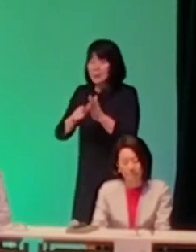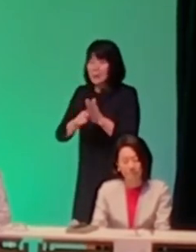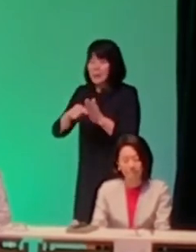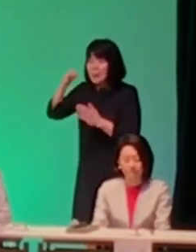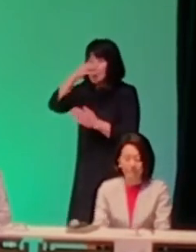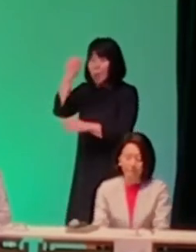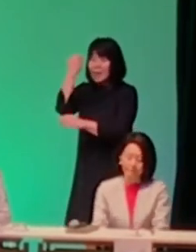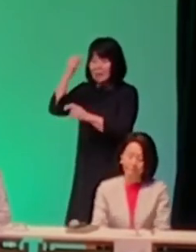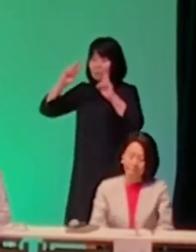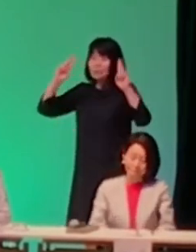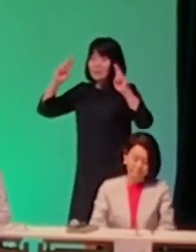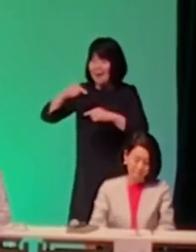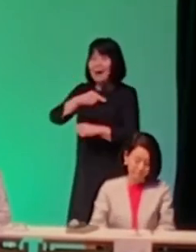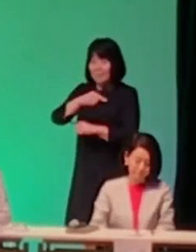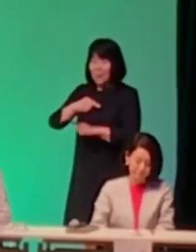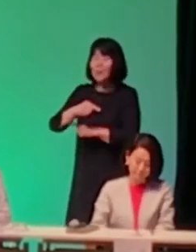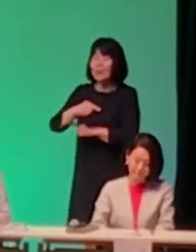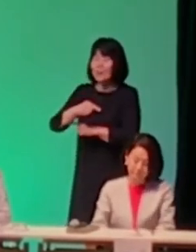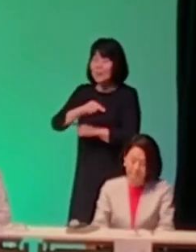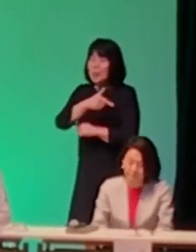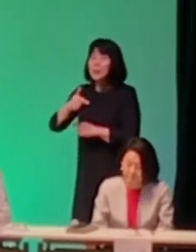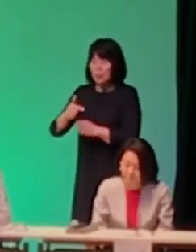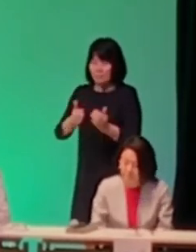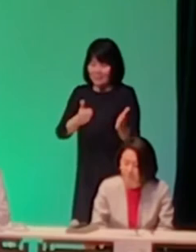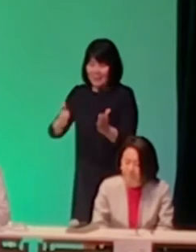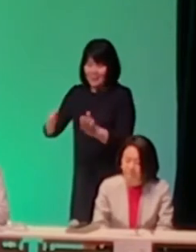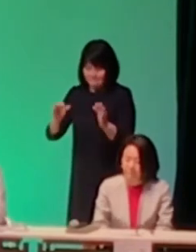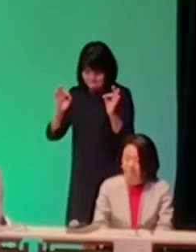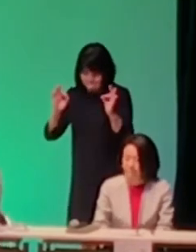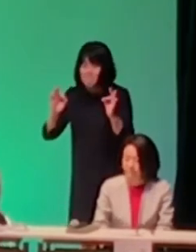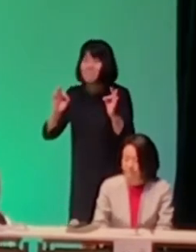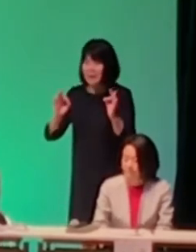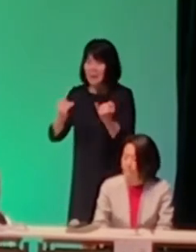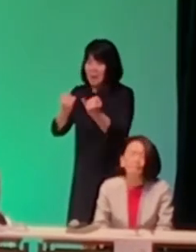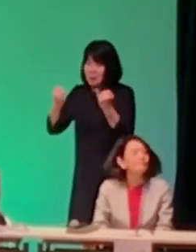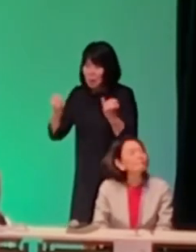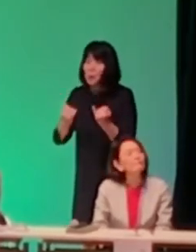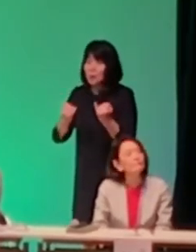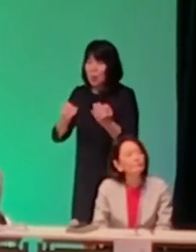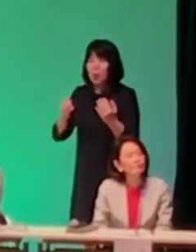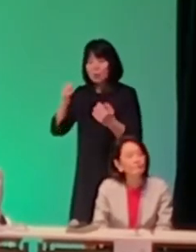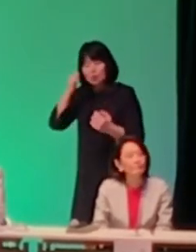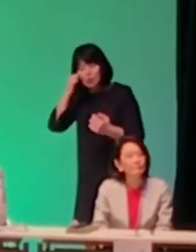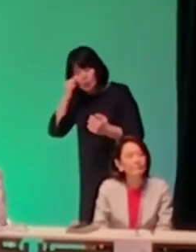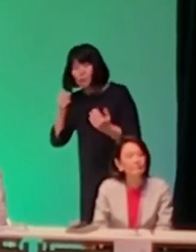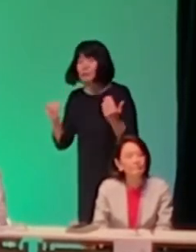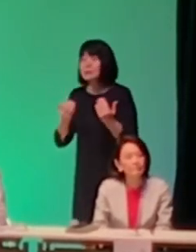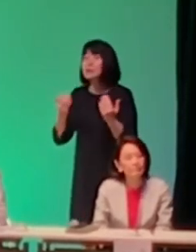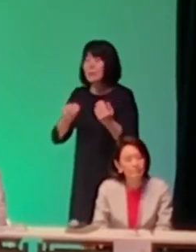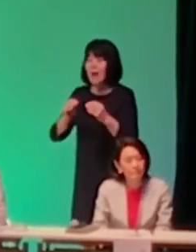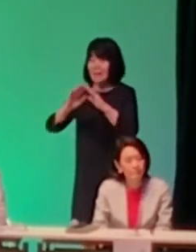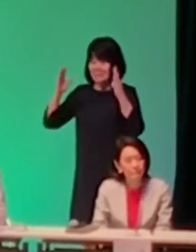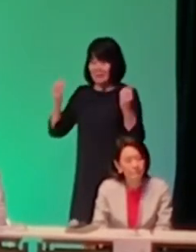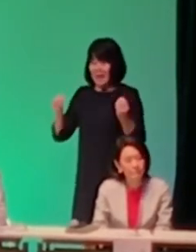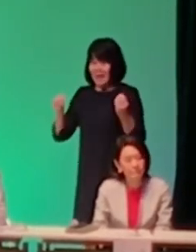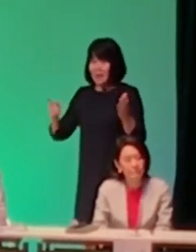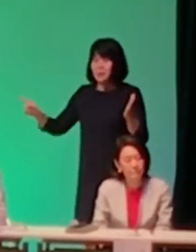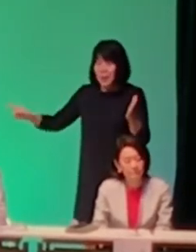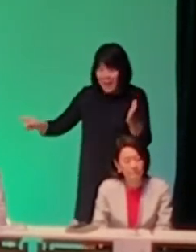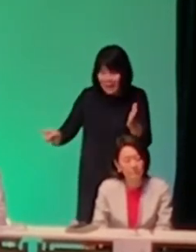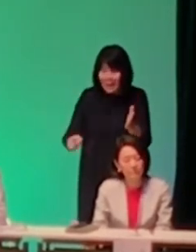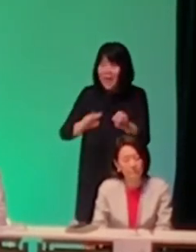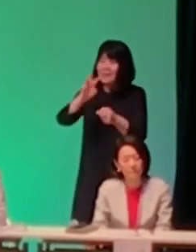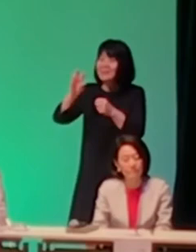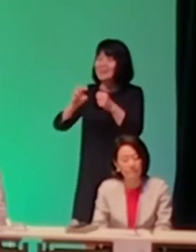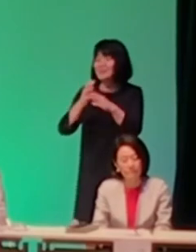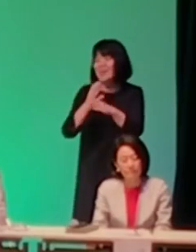戸新聞社でもいろいろ体制が整って女性の宿直が始まったということで、それからかれこれ30年ちょ